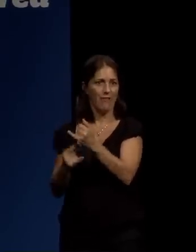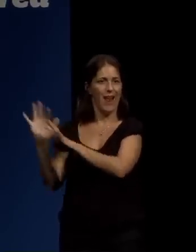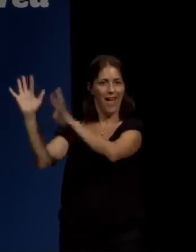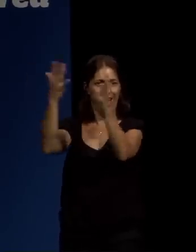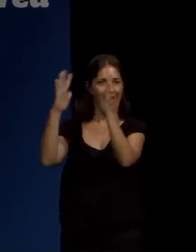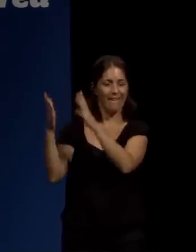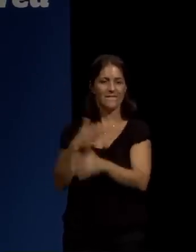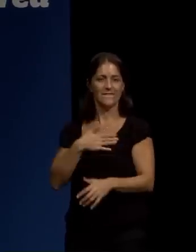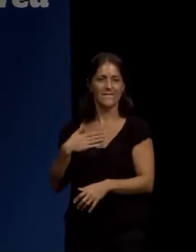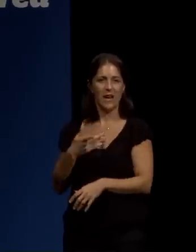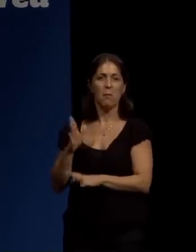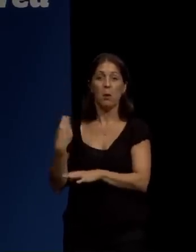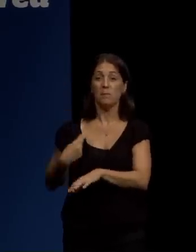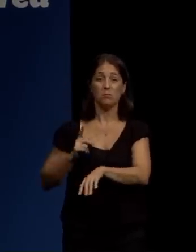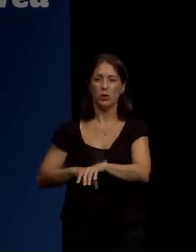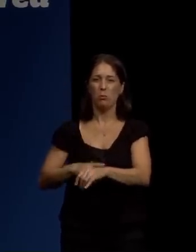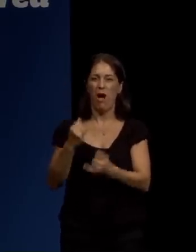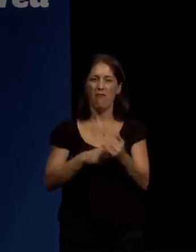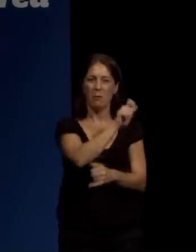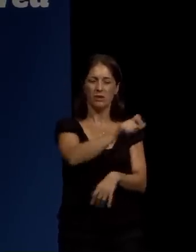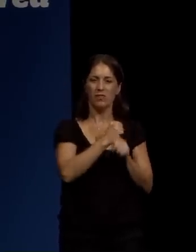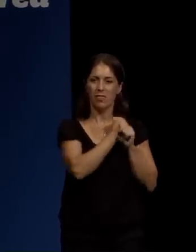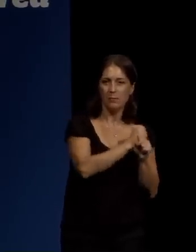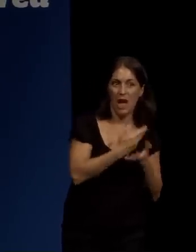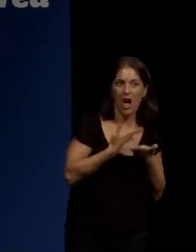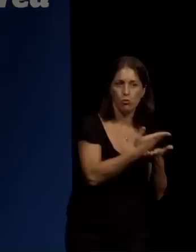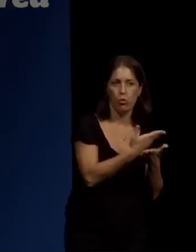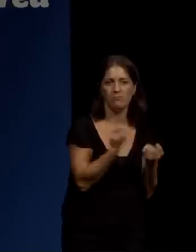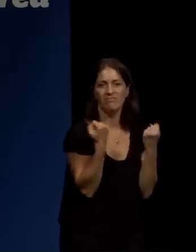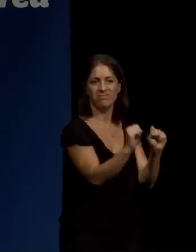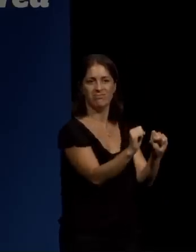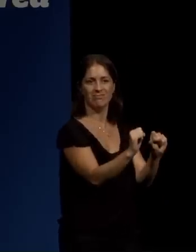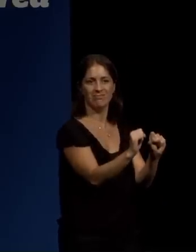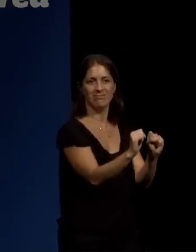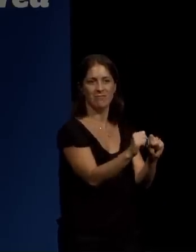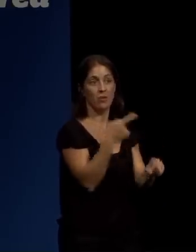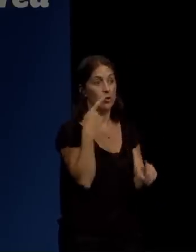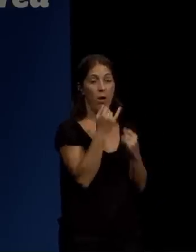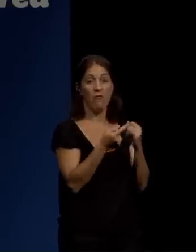aplausos, a costa de denegarlle axuda aos dependentes, para que mal vivisen na casa.